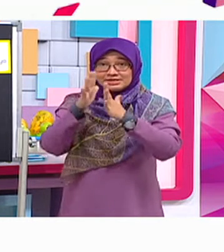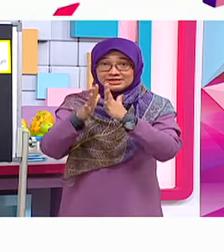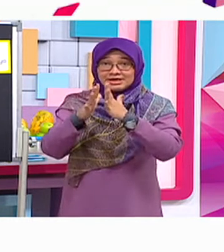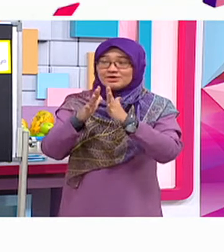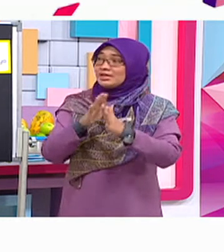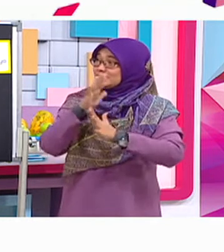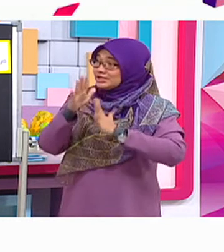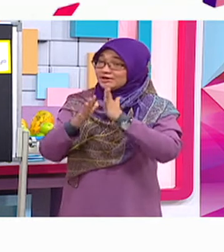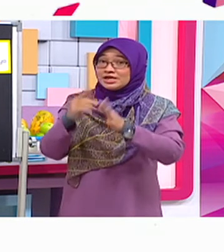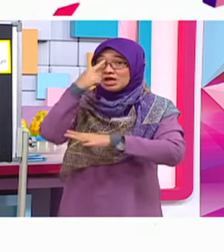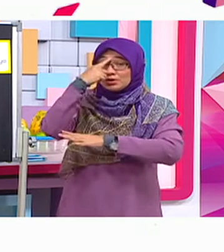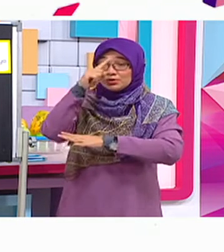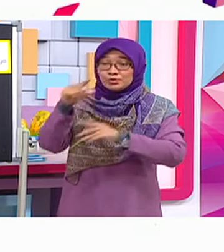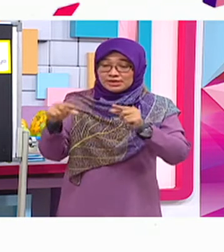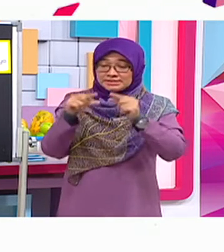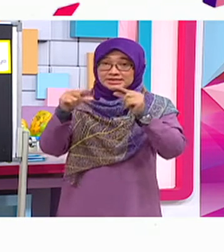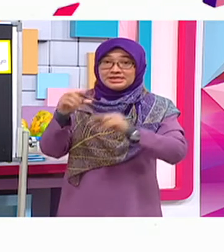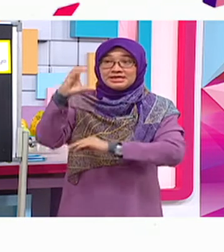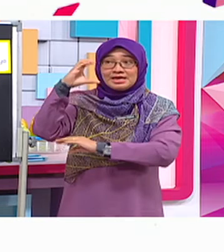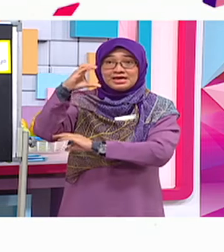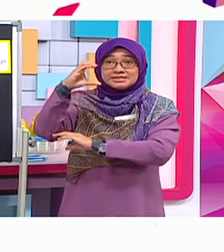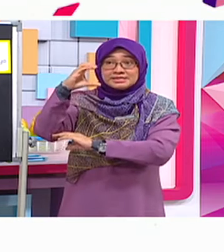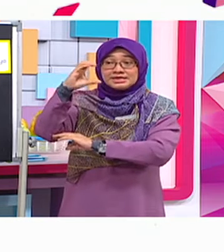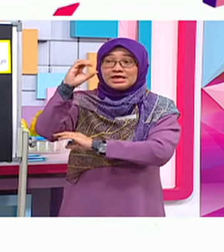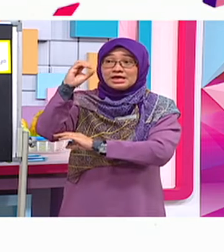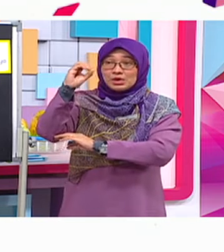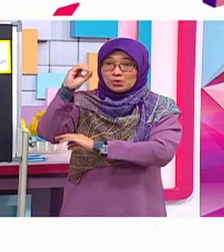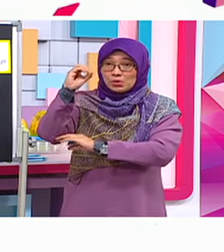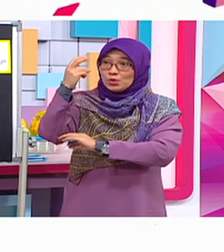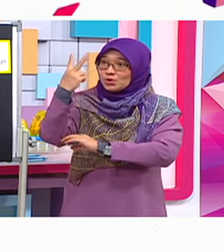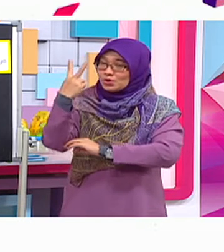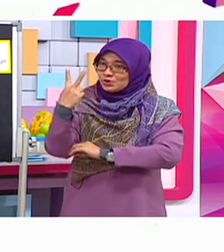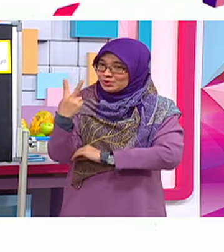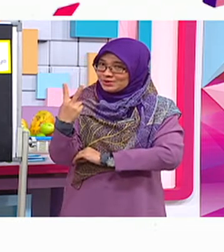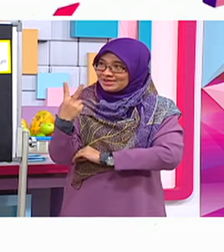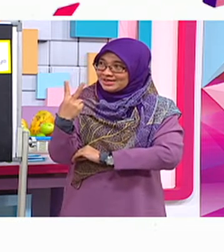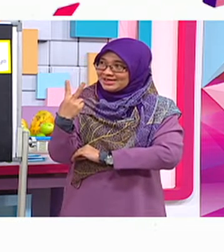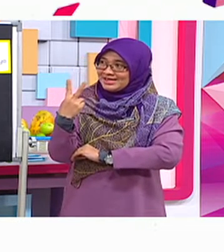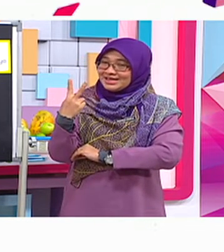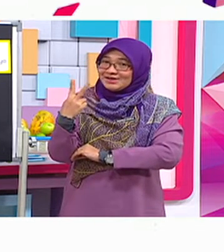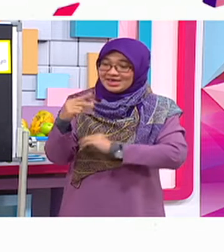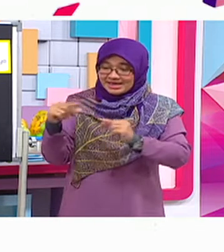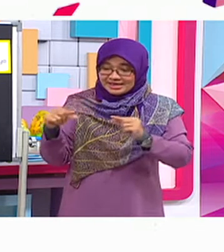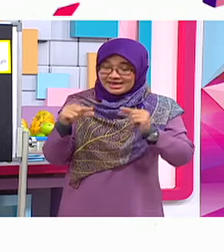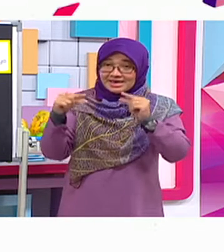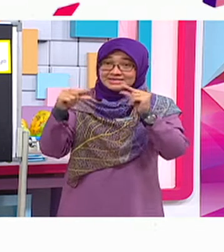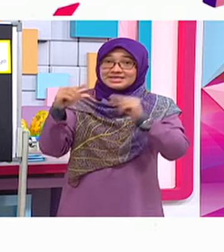Oke isyarat untuk Jazz ini ilah si u-22 Oke Jes